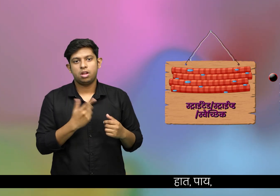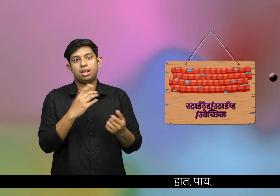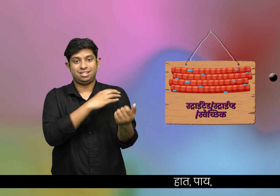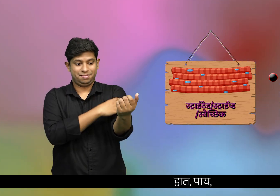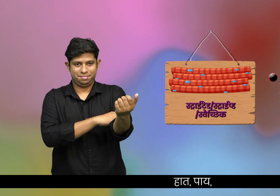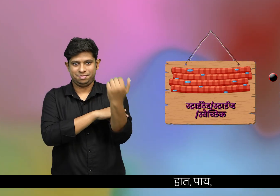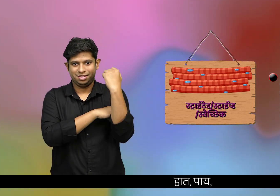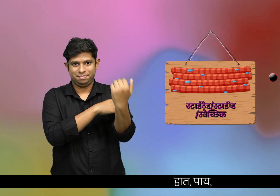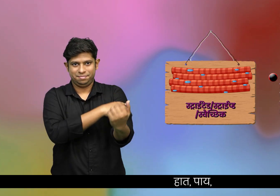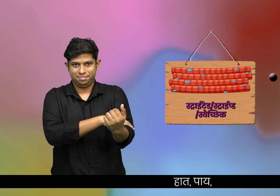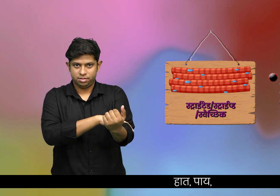हात, पाय,